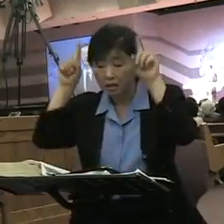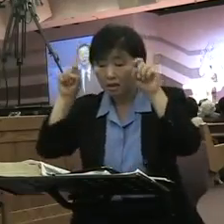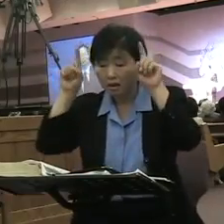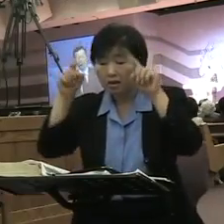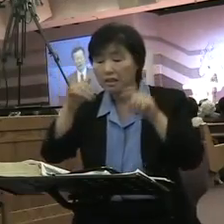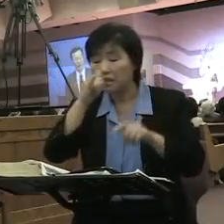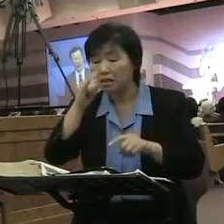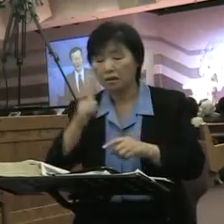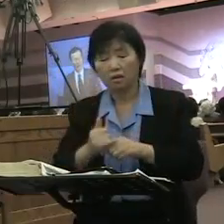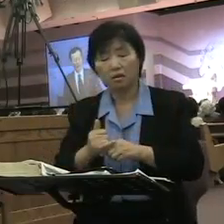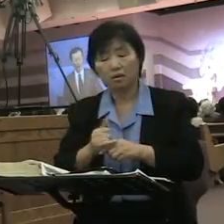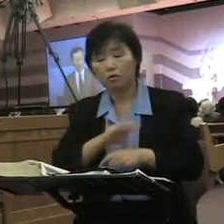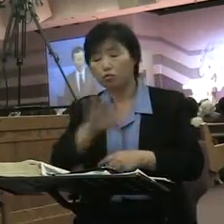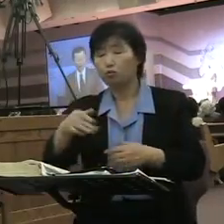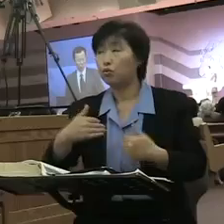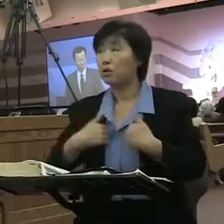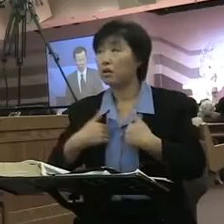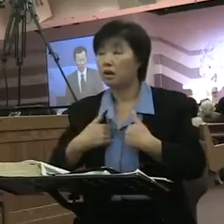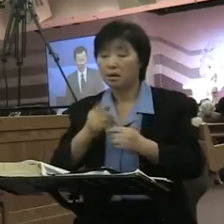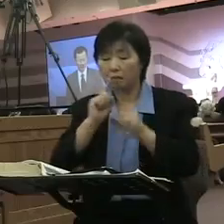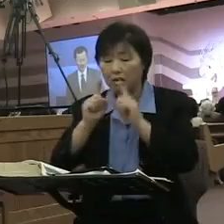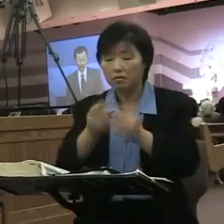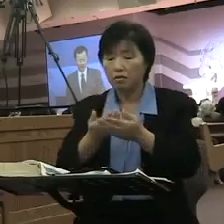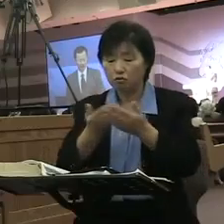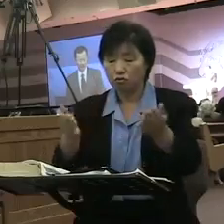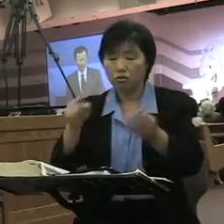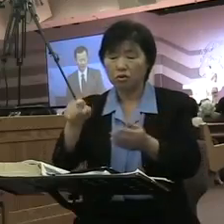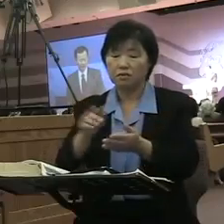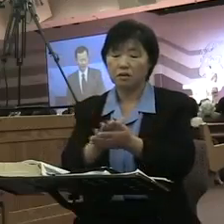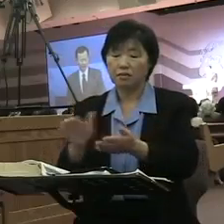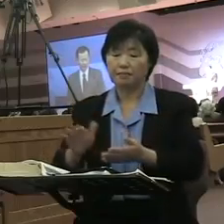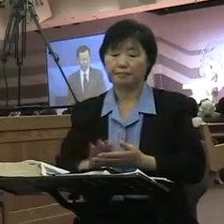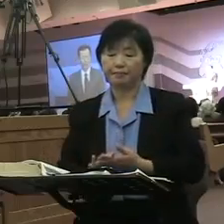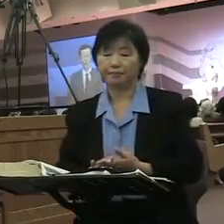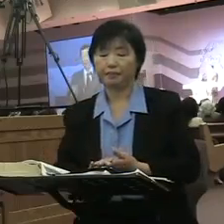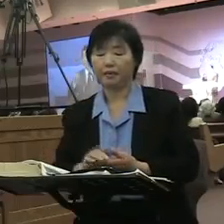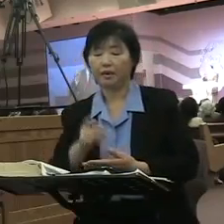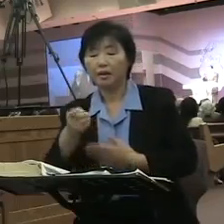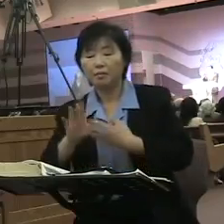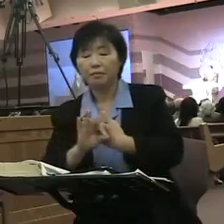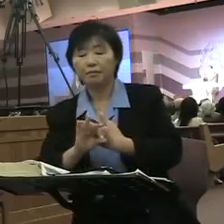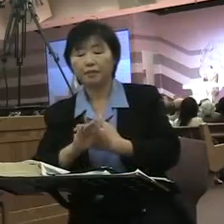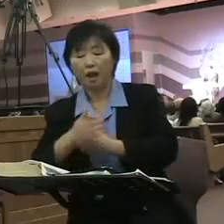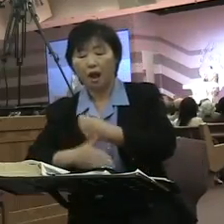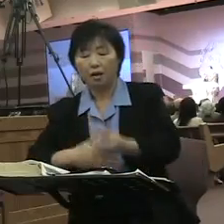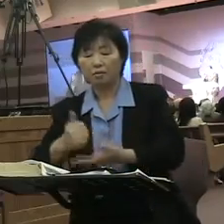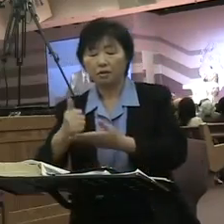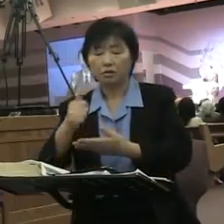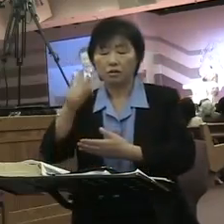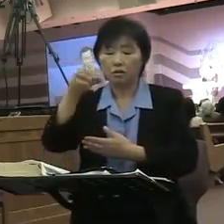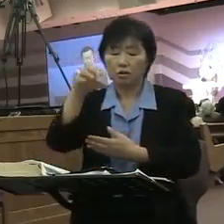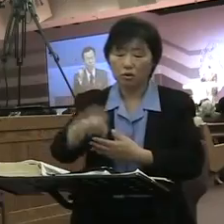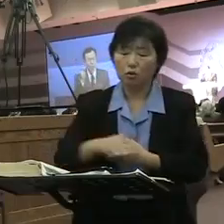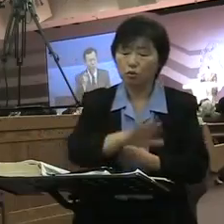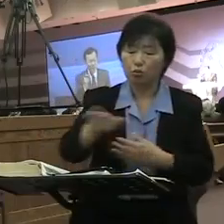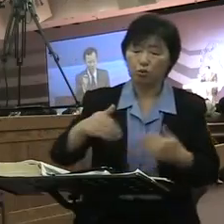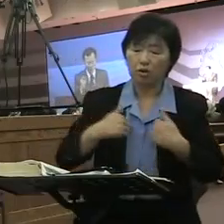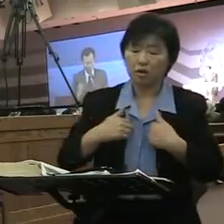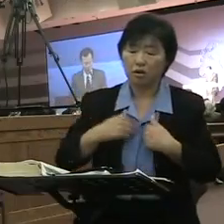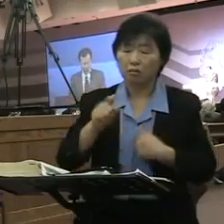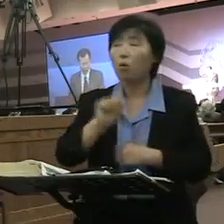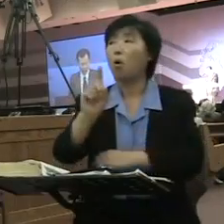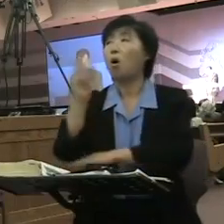것을 우리에게 말씀해 주는 것입니다. 그렇다면 하나님께서 여기서 우리에게